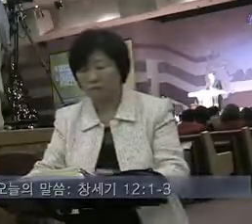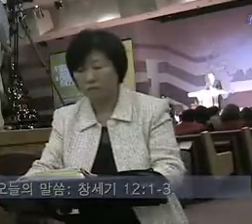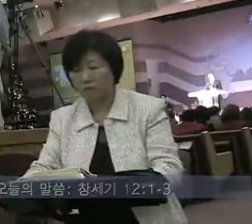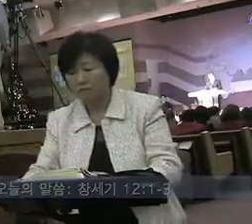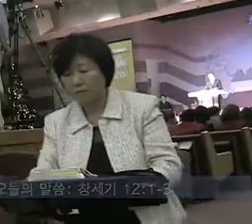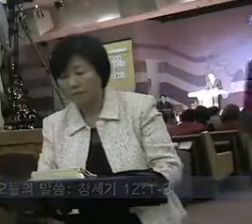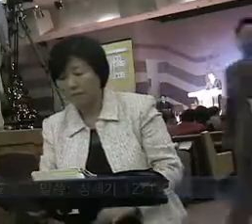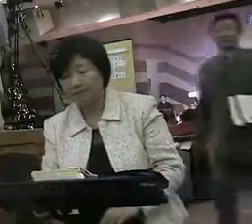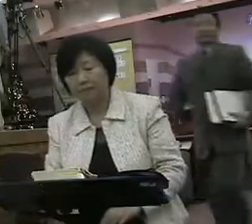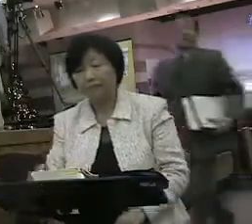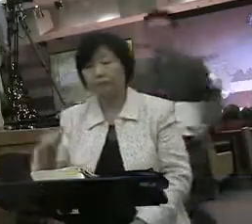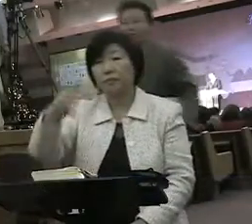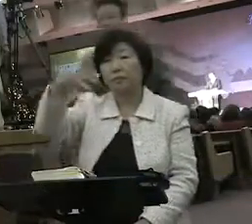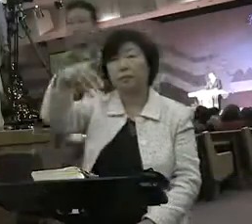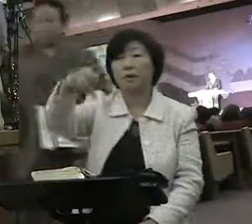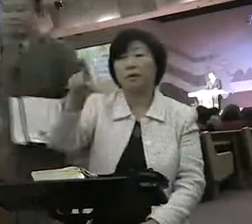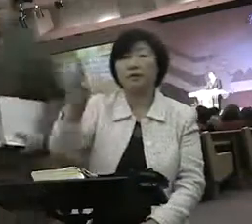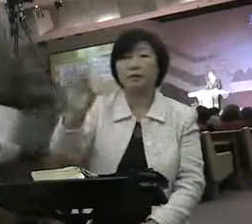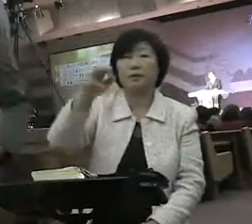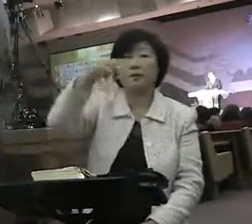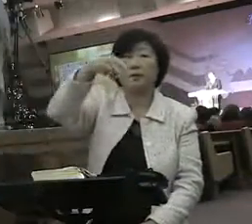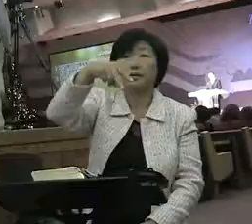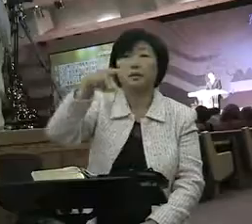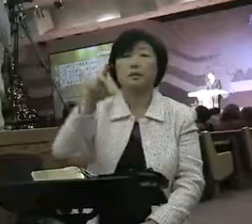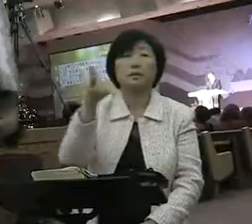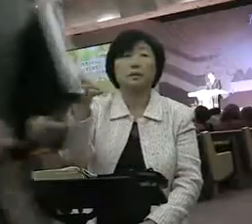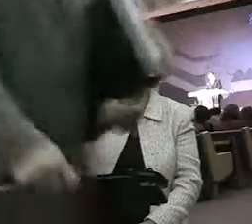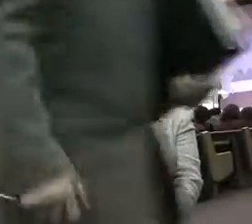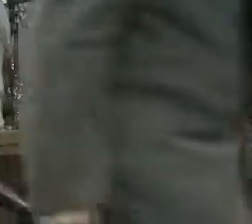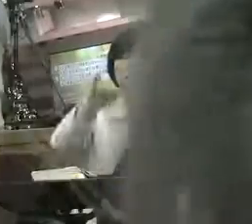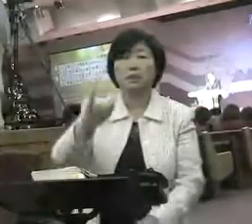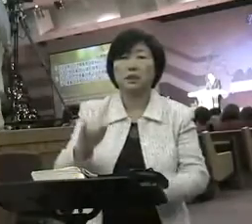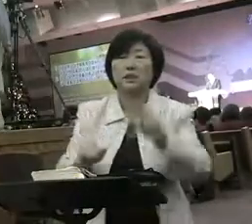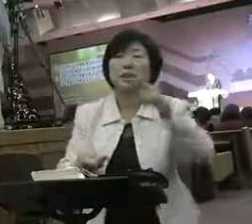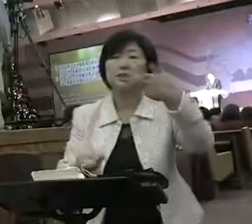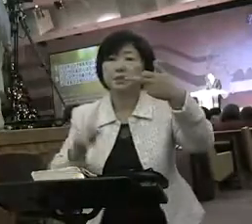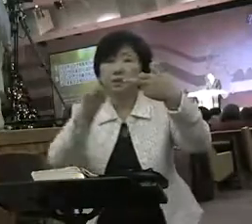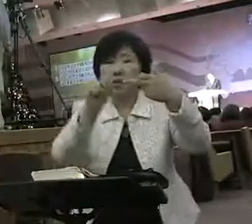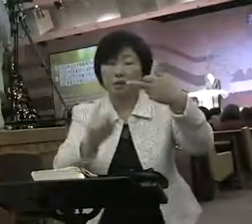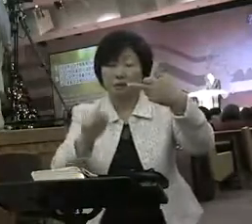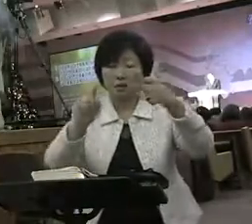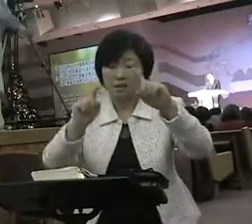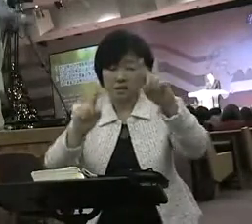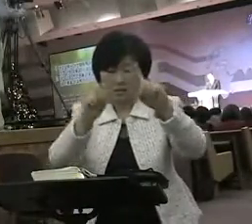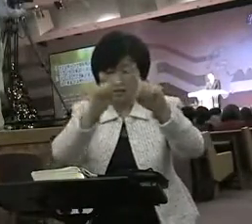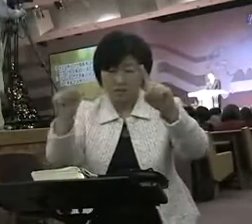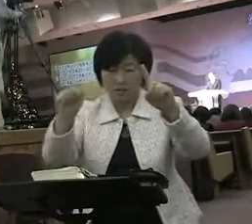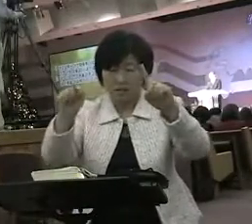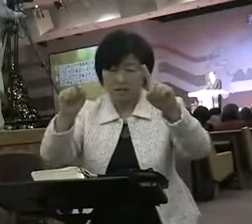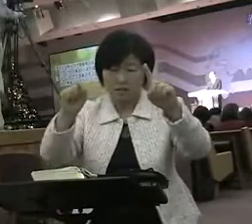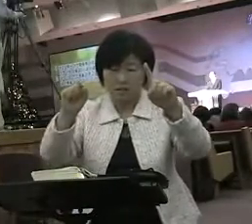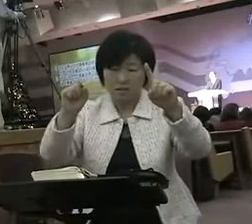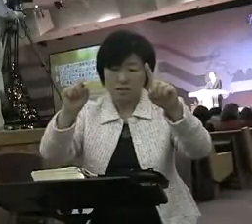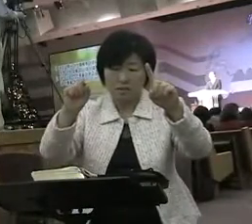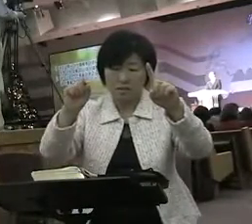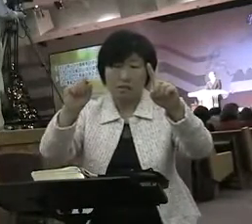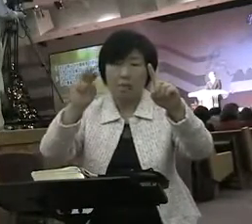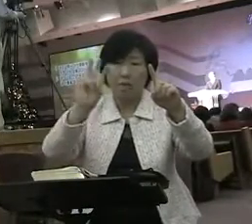1절부터 3절의 말씀입니다. 찾으셔서 한 목소리로 읽기를 원합니다.